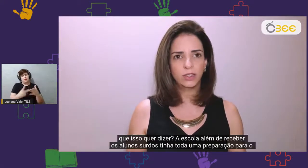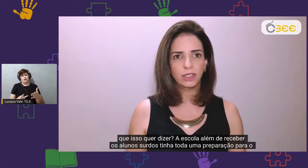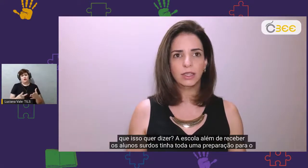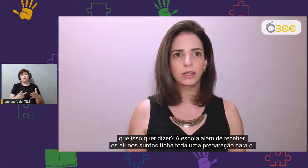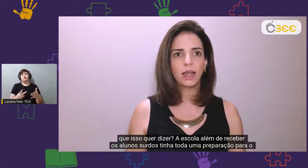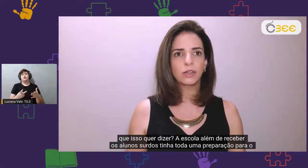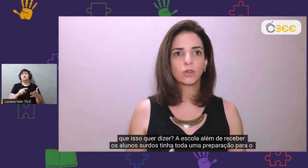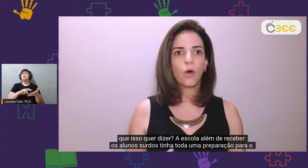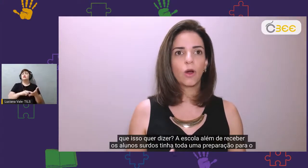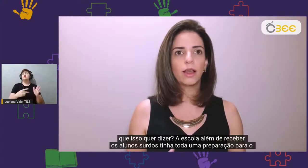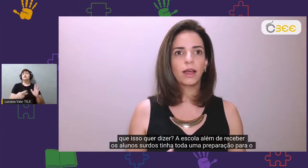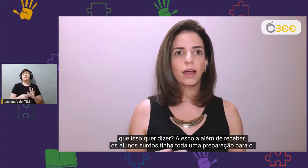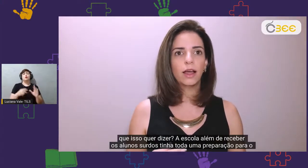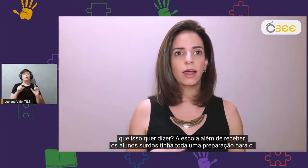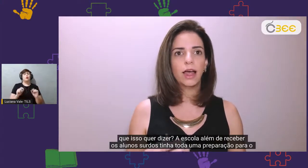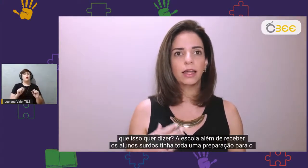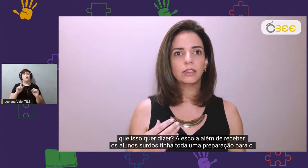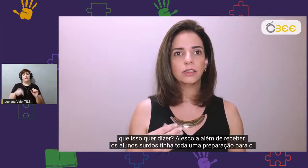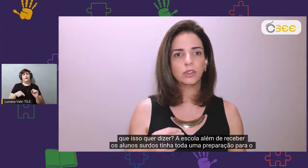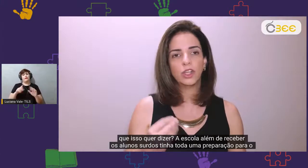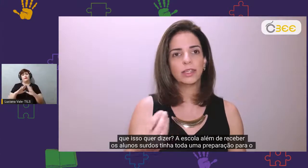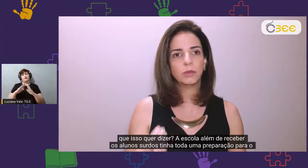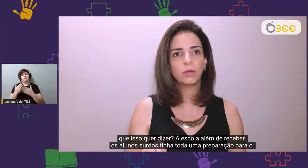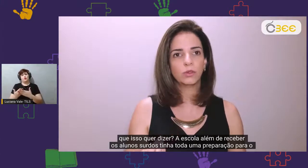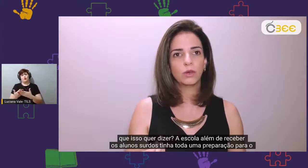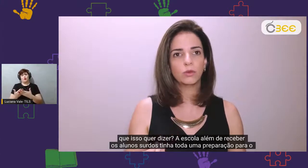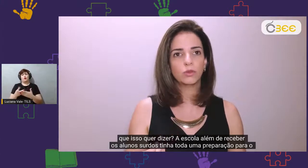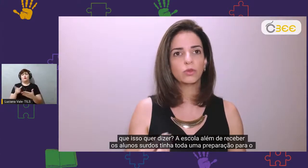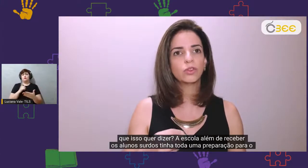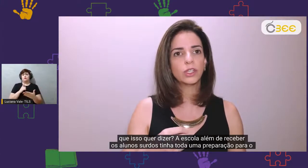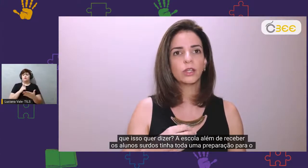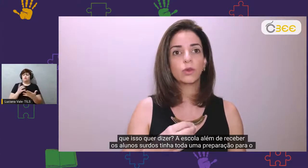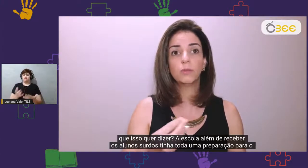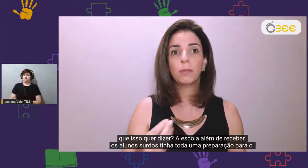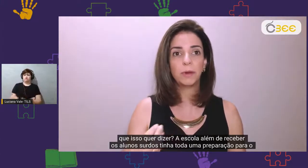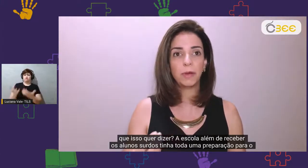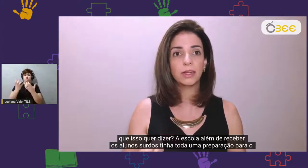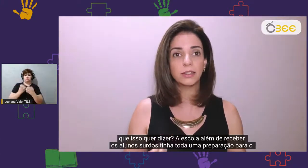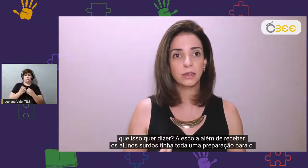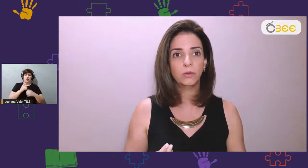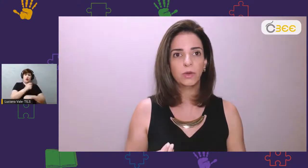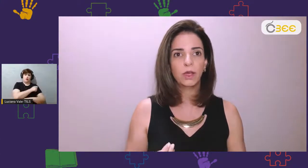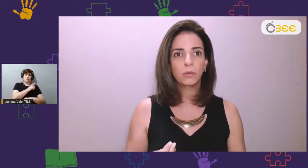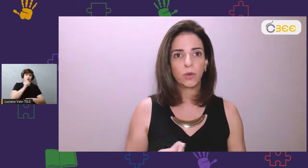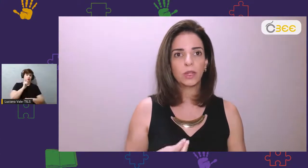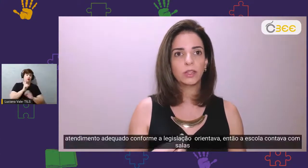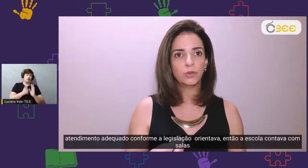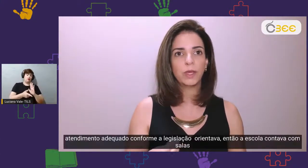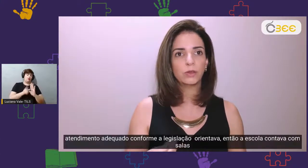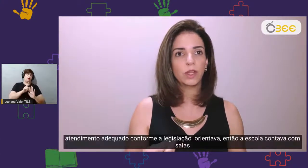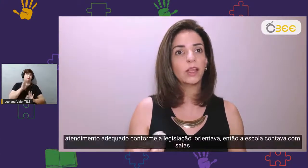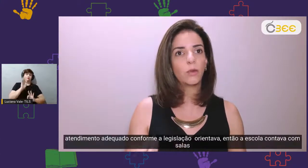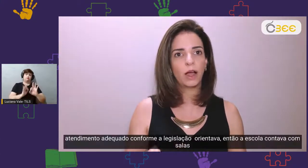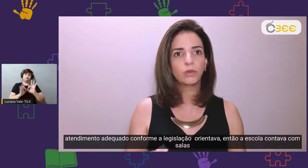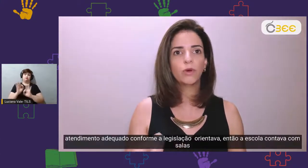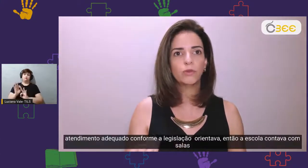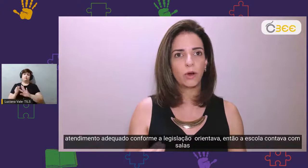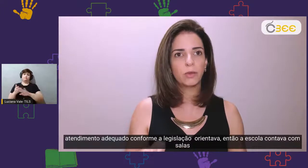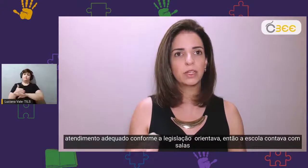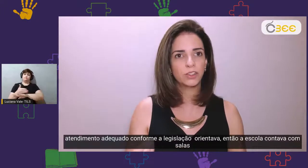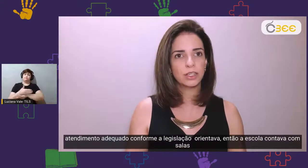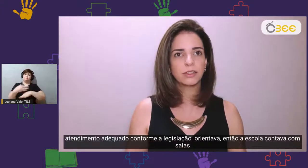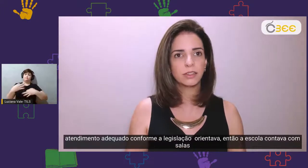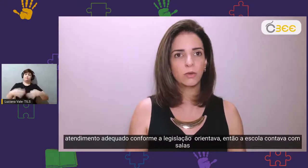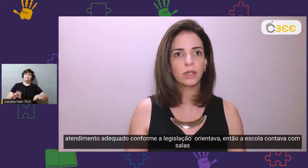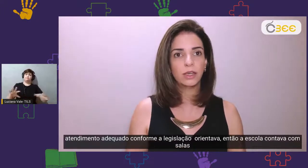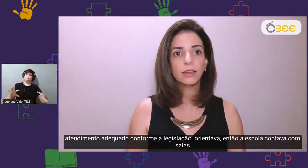isso quer dizer? A escola, além de receber os alunos surdos, tinha toda uma preparação para o atendimento adequado